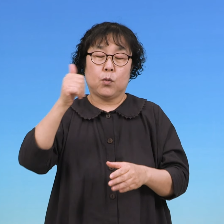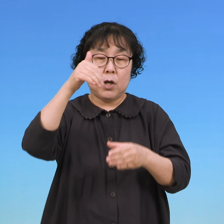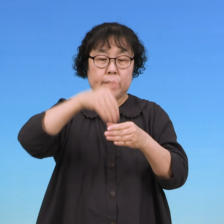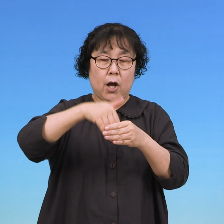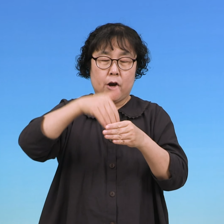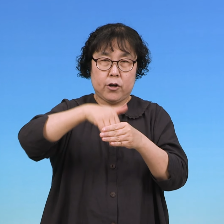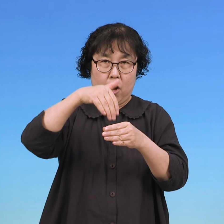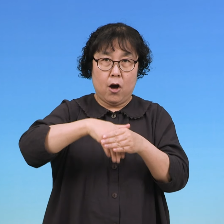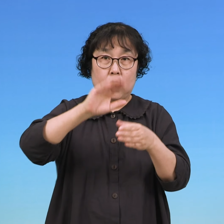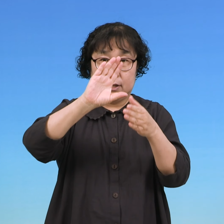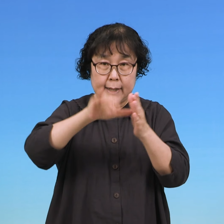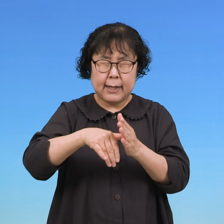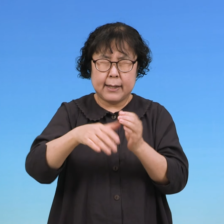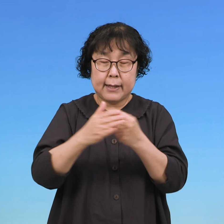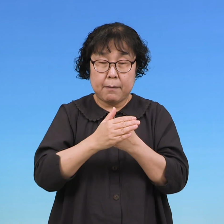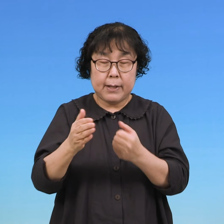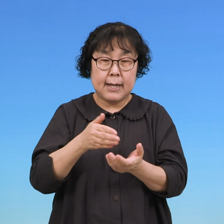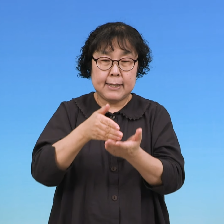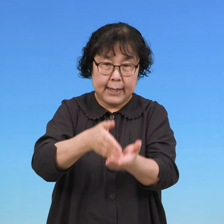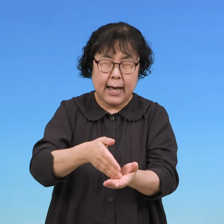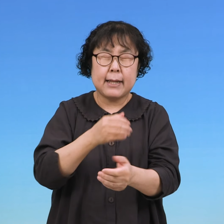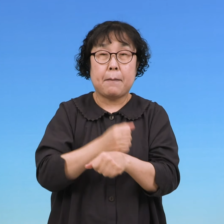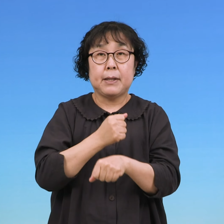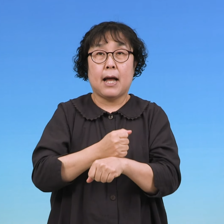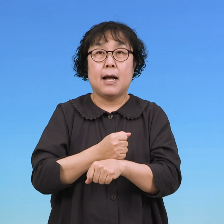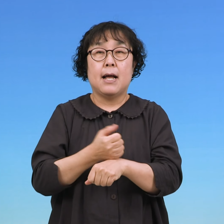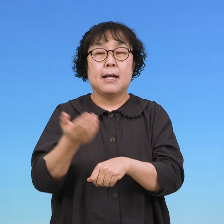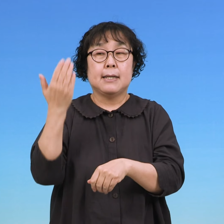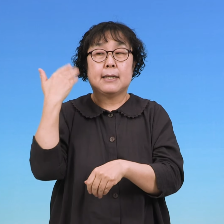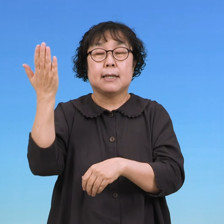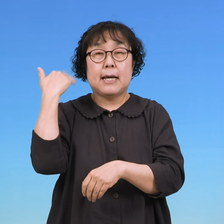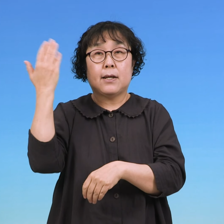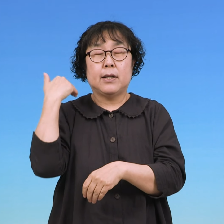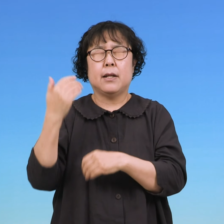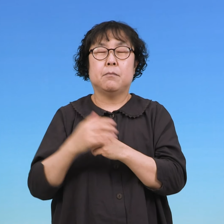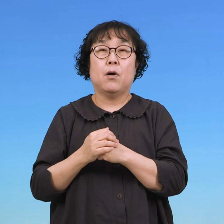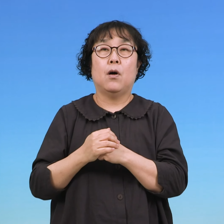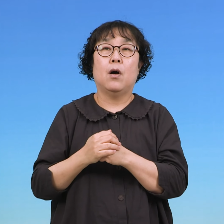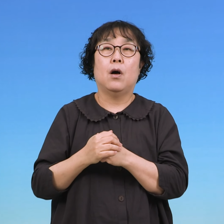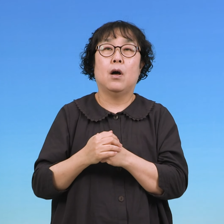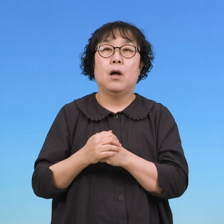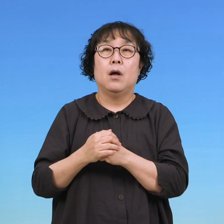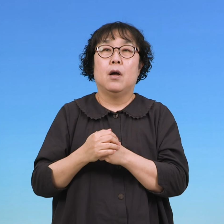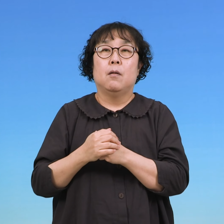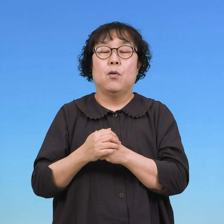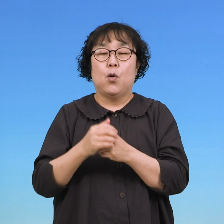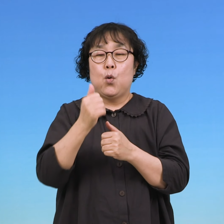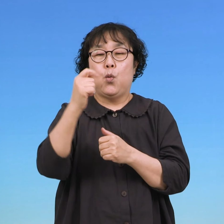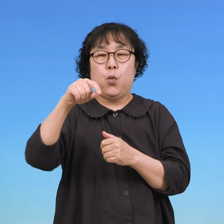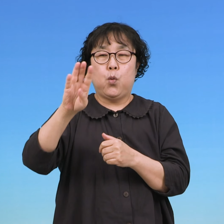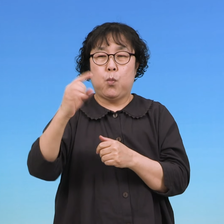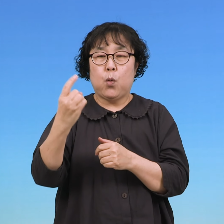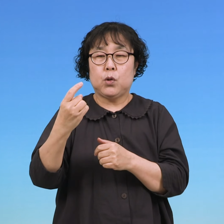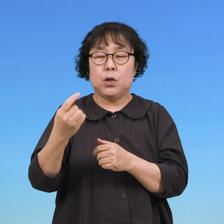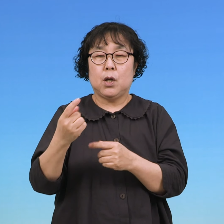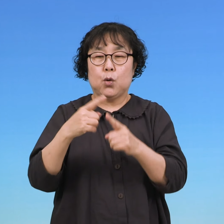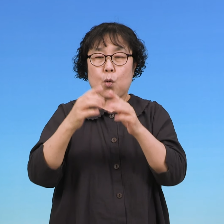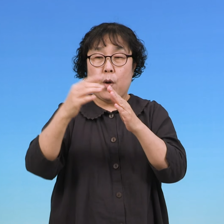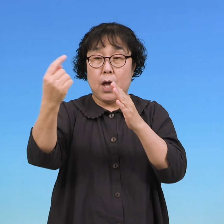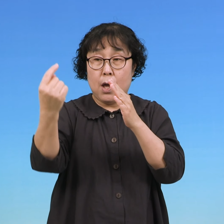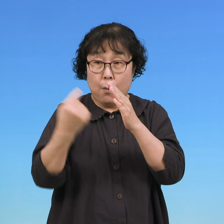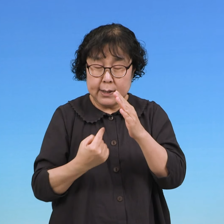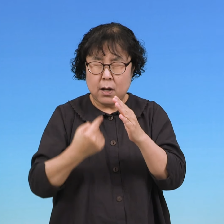이런 제안을 할 수가 있는데요, 옛날에 보면은 정치가들이 이제 후보들이 뭐 국회의원 선거할 때도 그렇습니다. 와서 이제 예배드리면 막